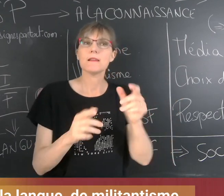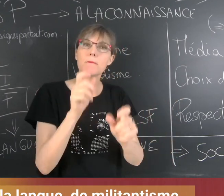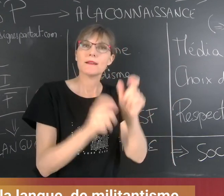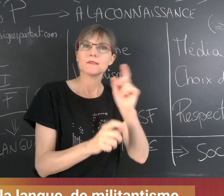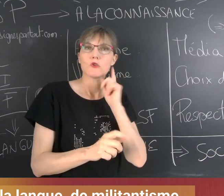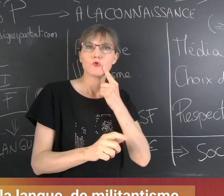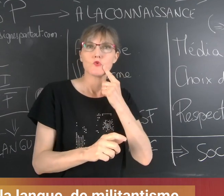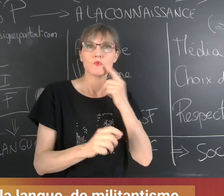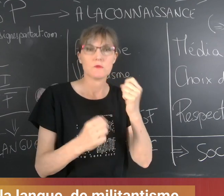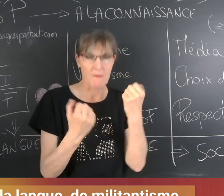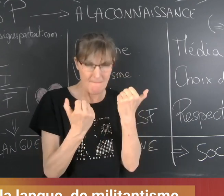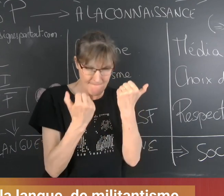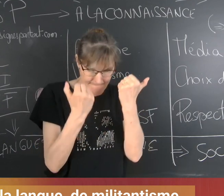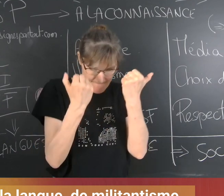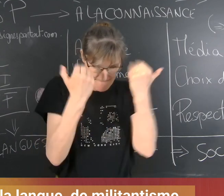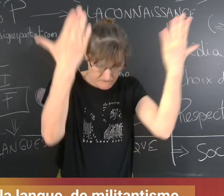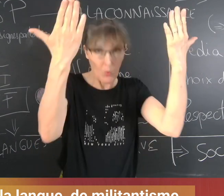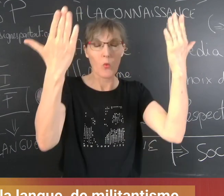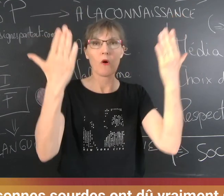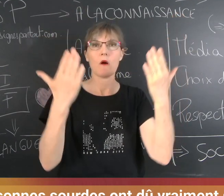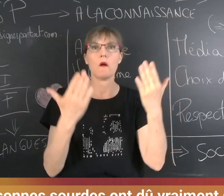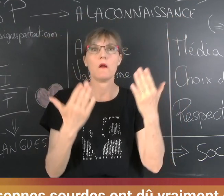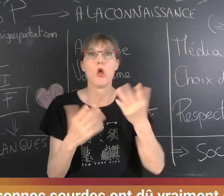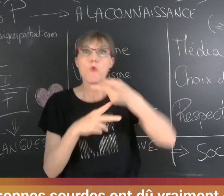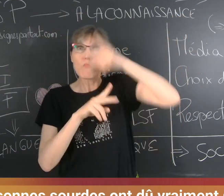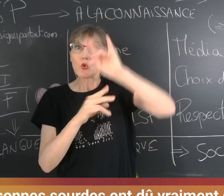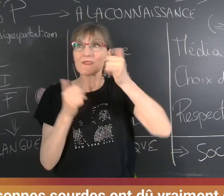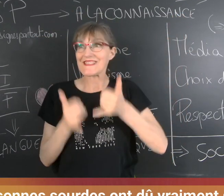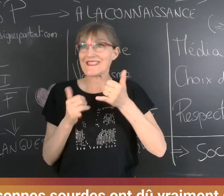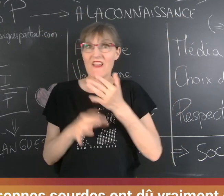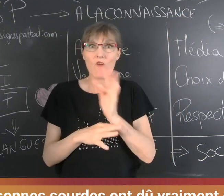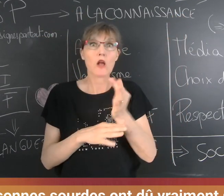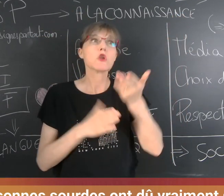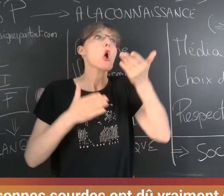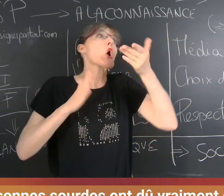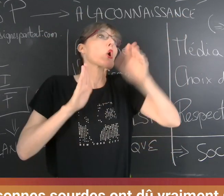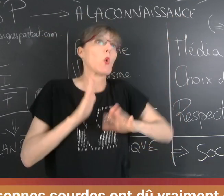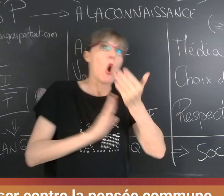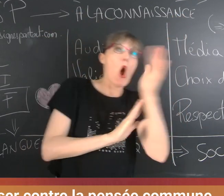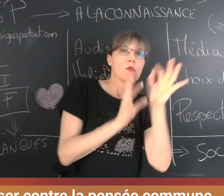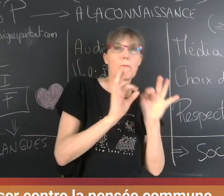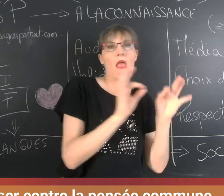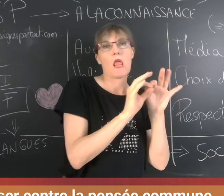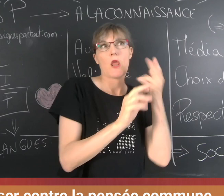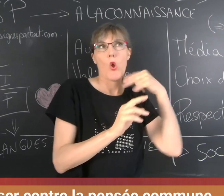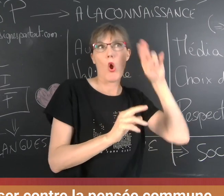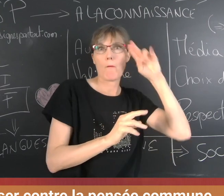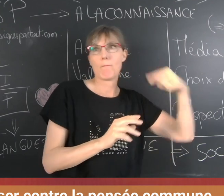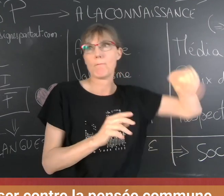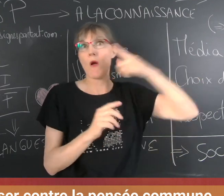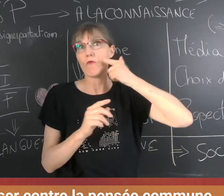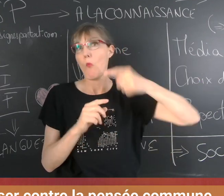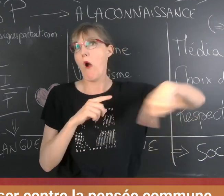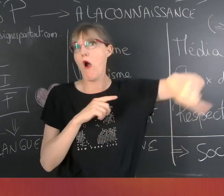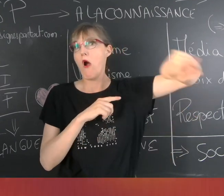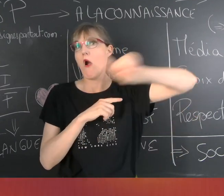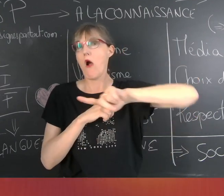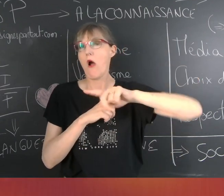de défense de la langue, de militantisme. Les personnes sourdes ont dû vraiment se dresser contre la